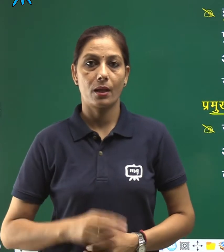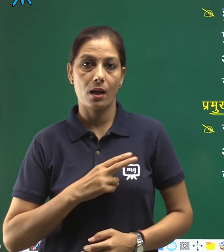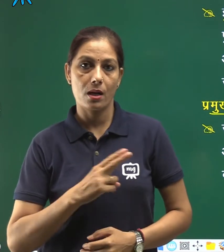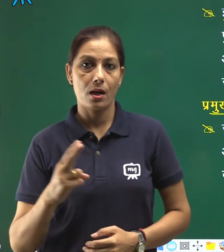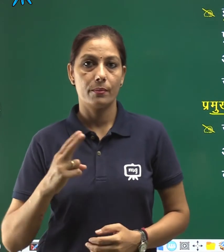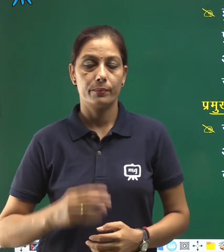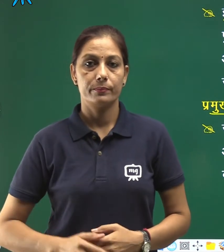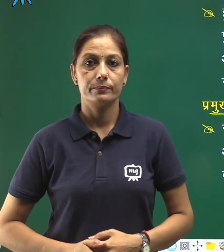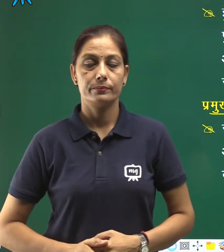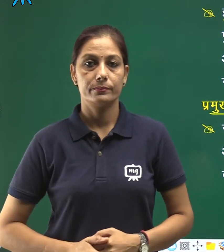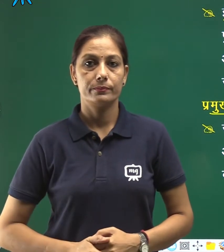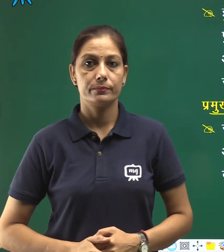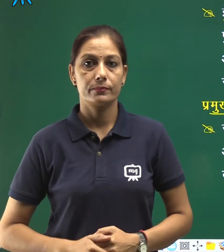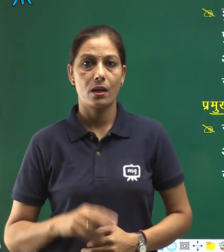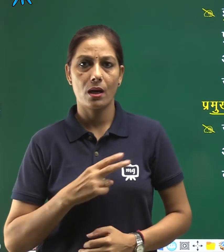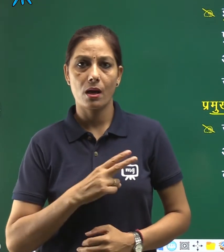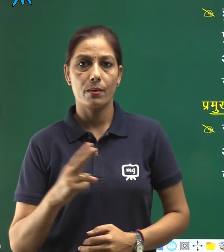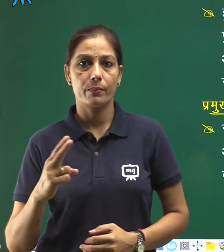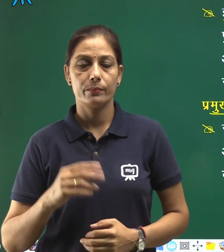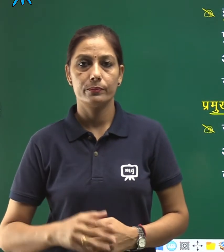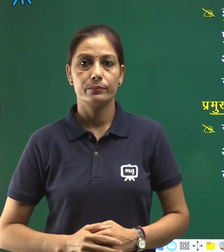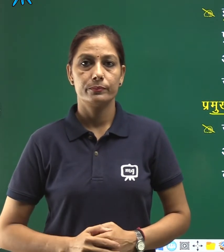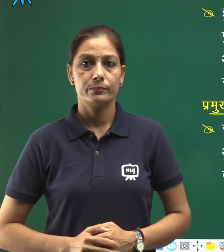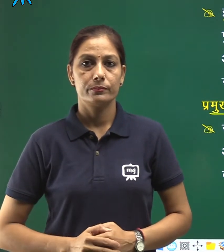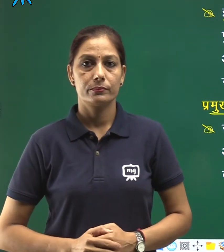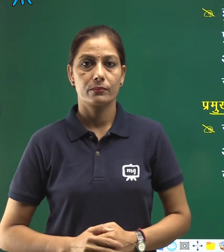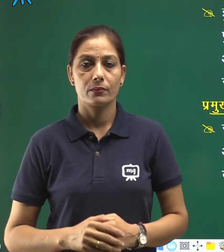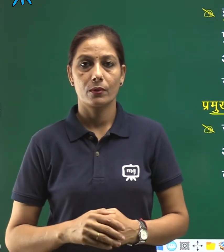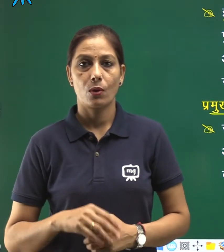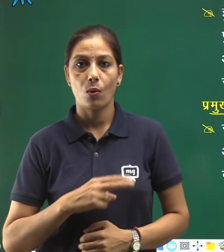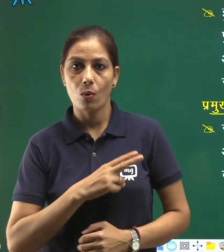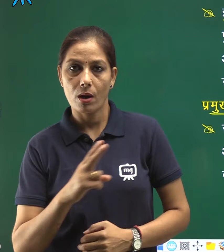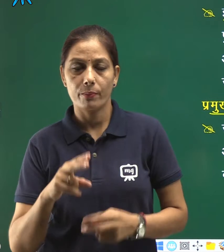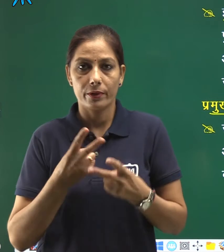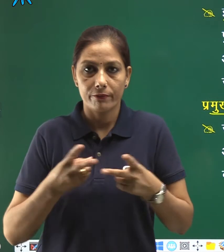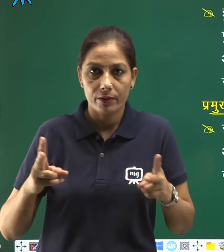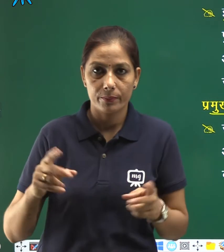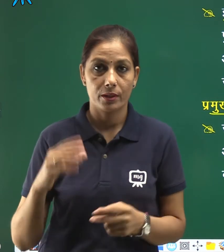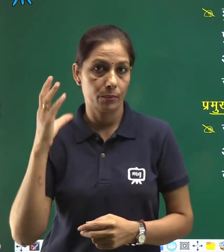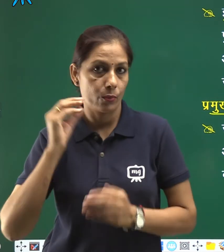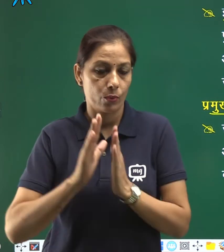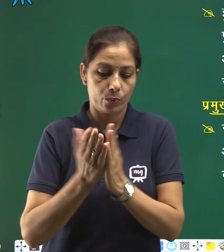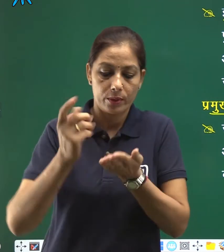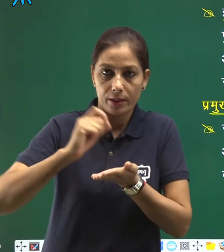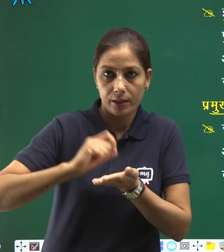आएंगे अच्छे दिन भी, आदमी जात का आदमी और संधान है।